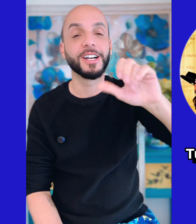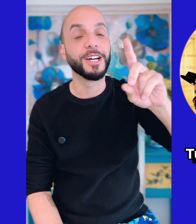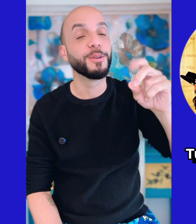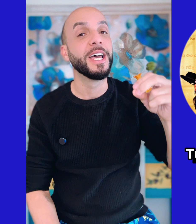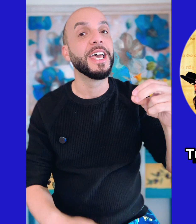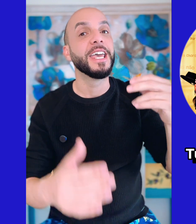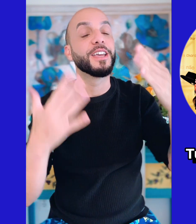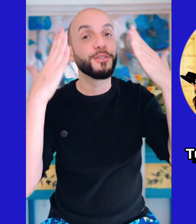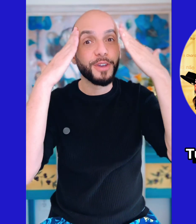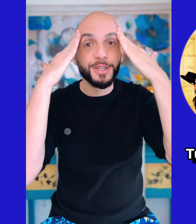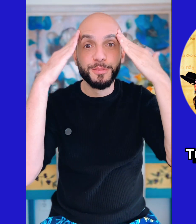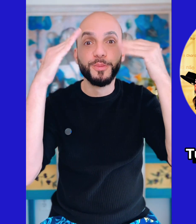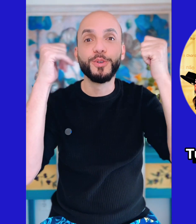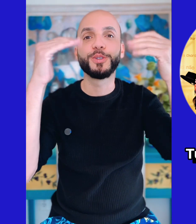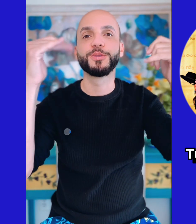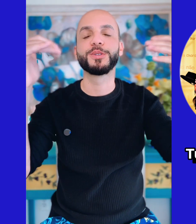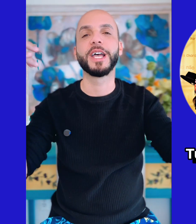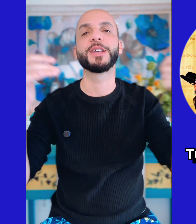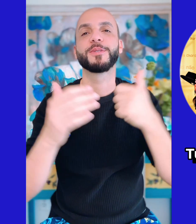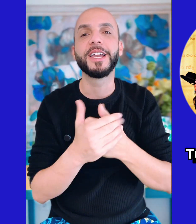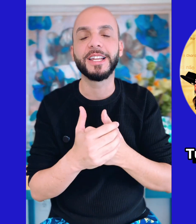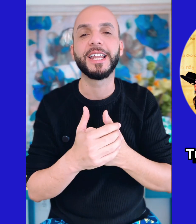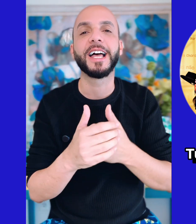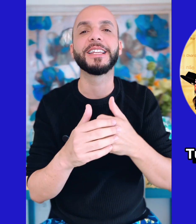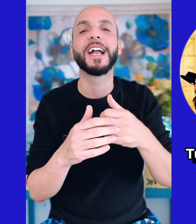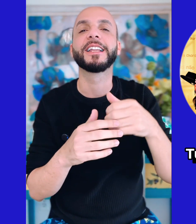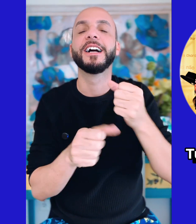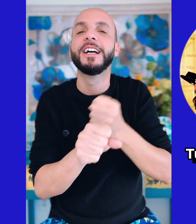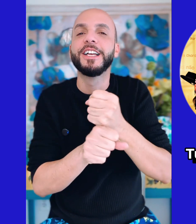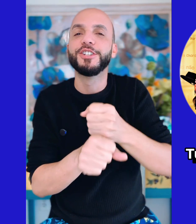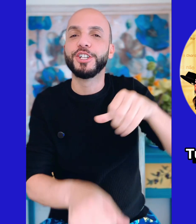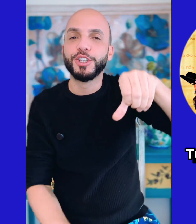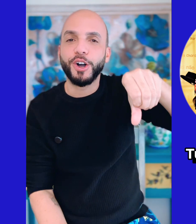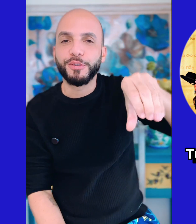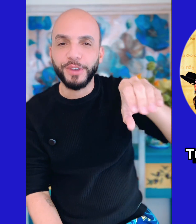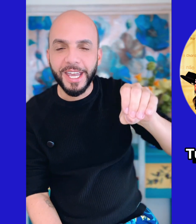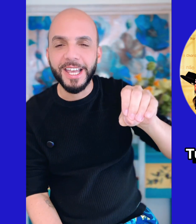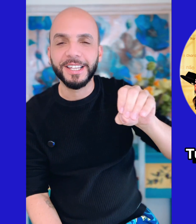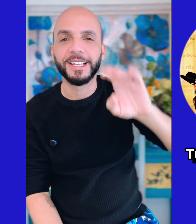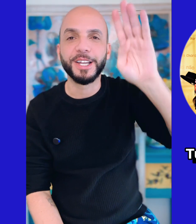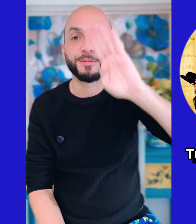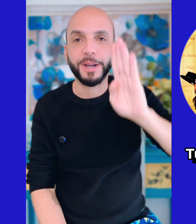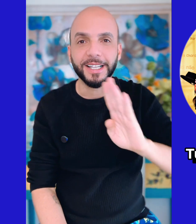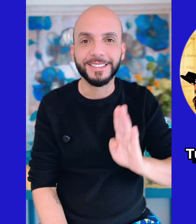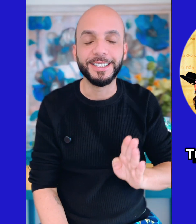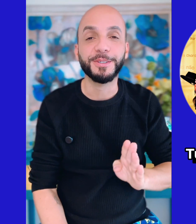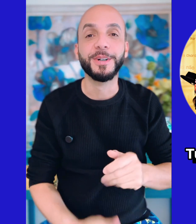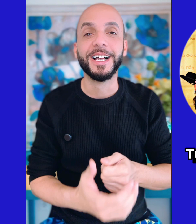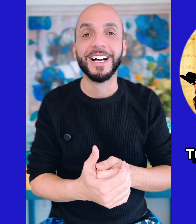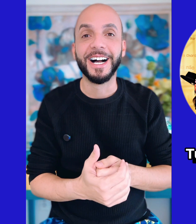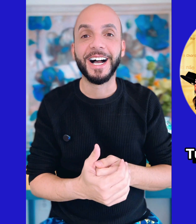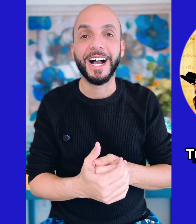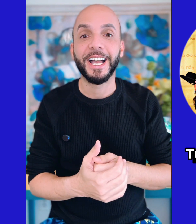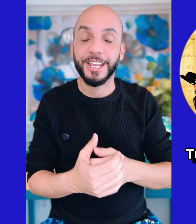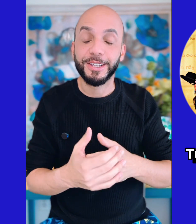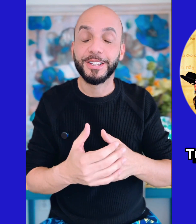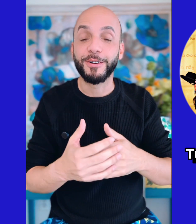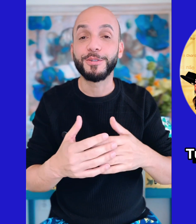mexicano e que fez muito sucesso aí, né, na década de 90, né, no Brasil. Então